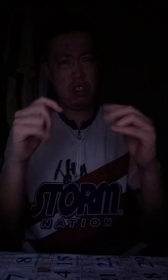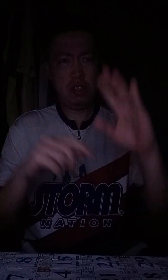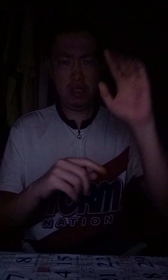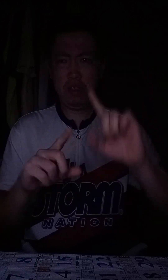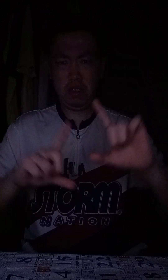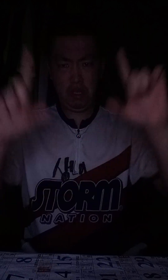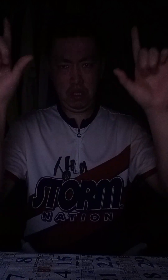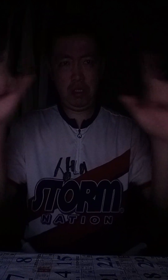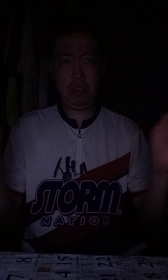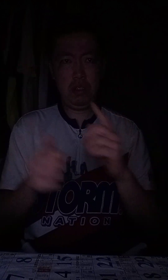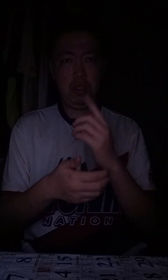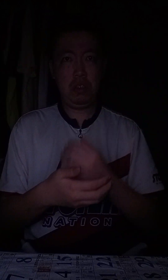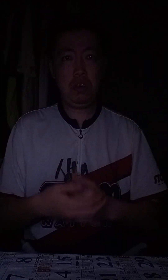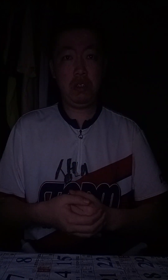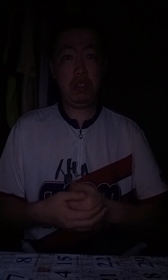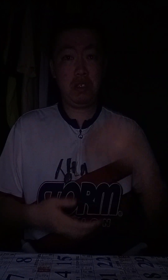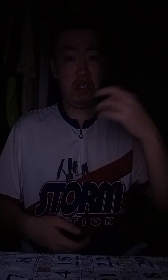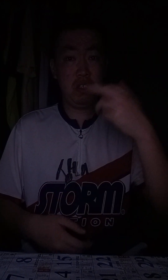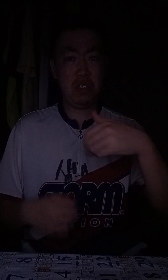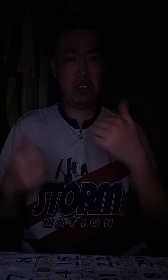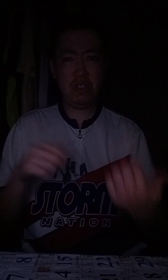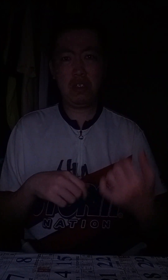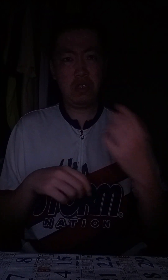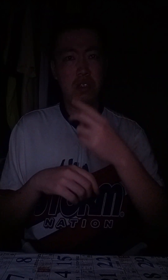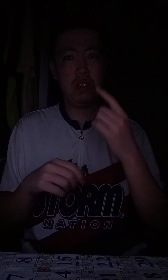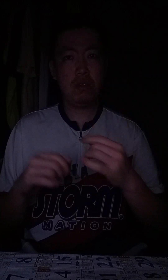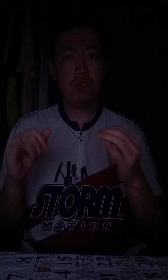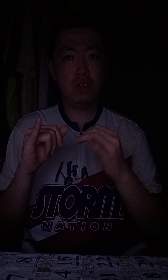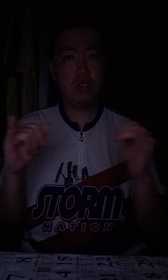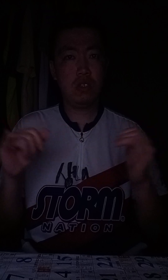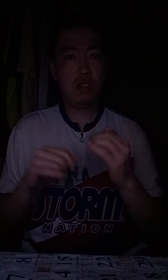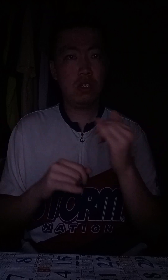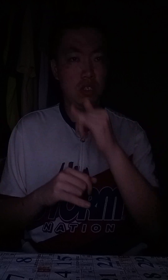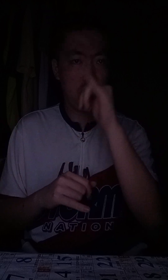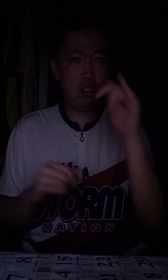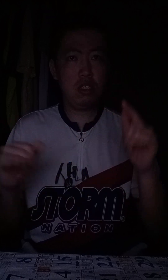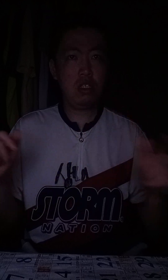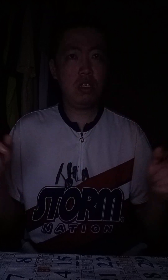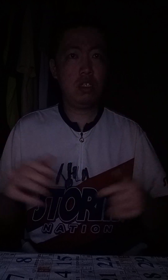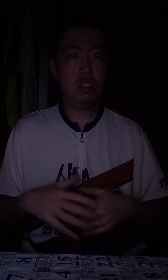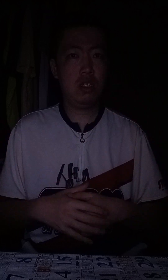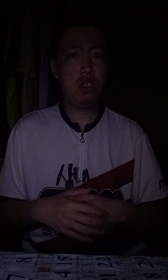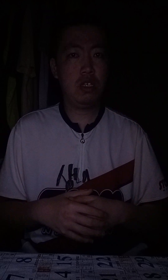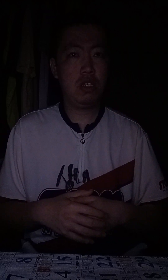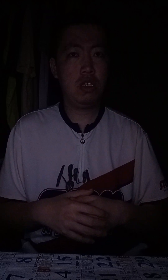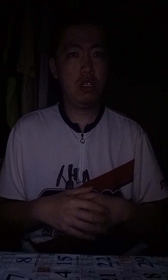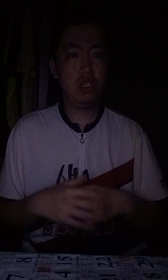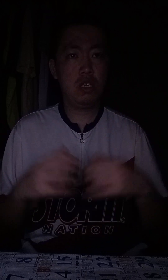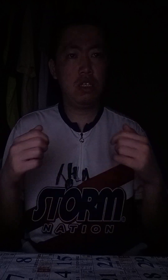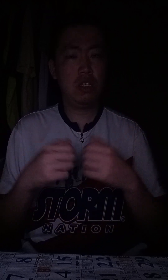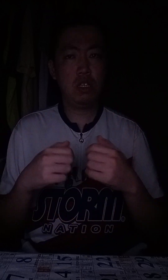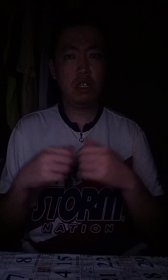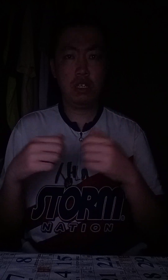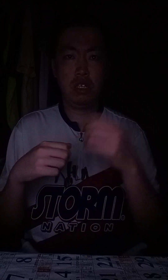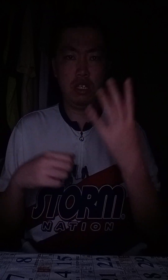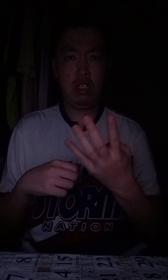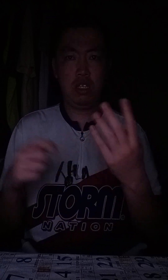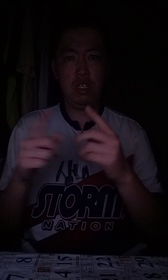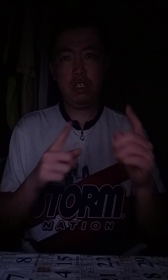컸습니다. 사망 사고는 불과 며칠 전에도 있었습니다. 이번 사고가 나기 사흘 전인 지난